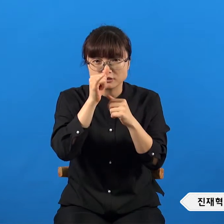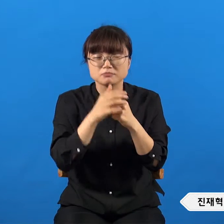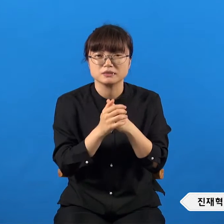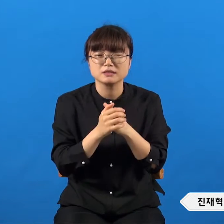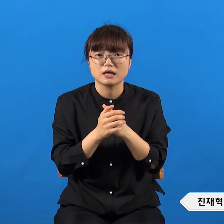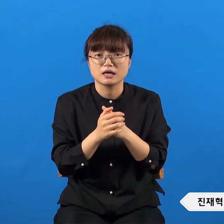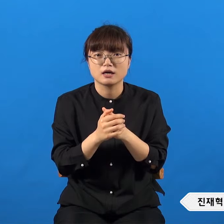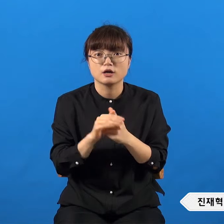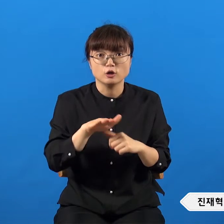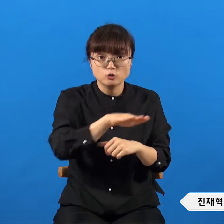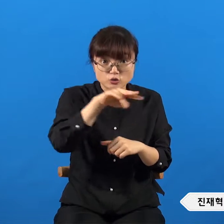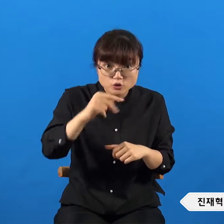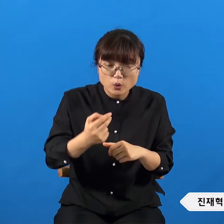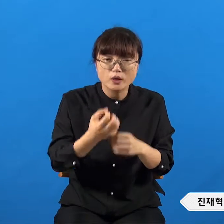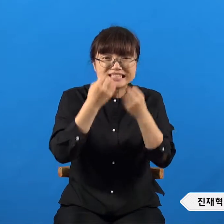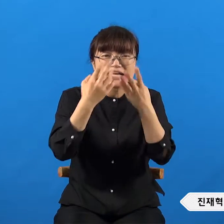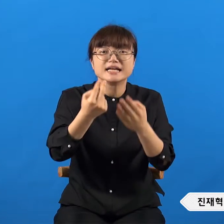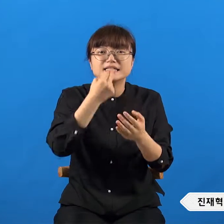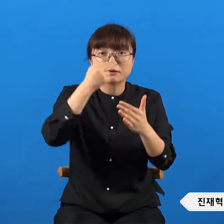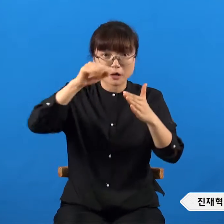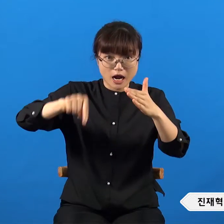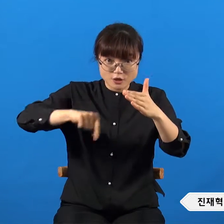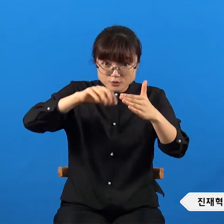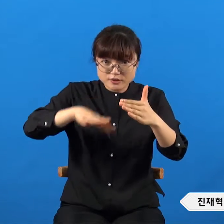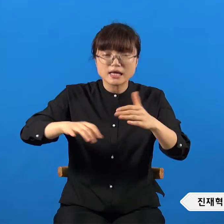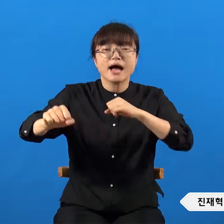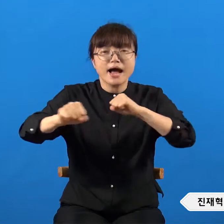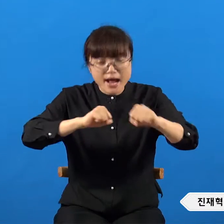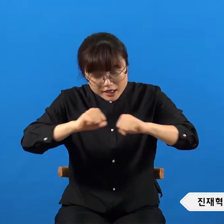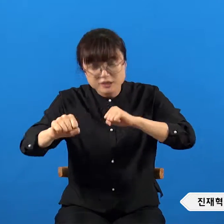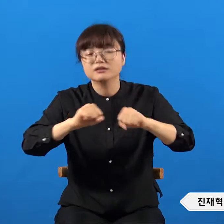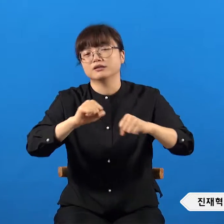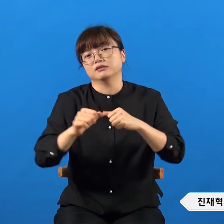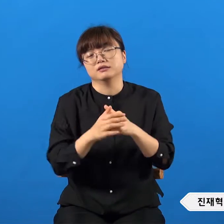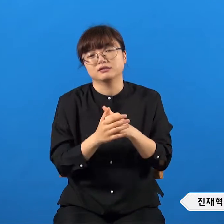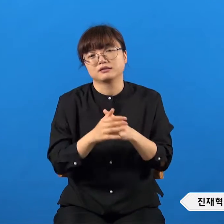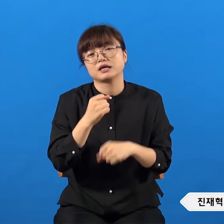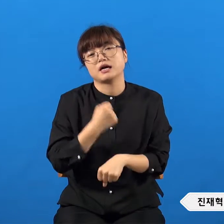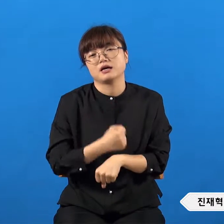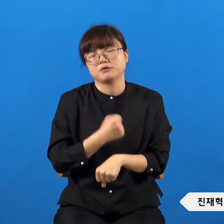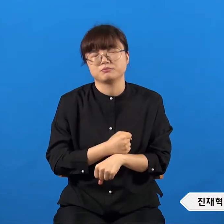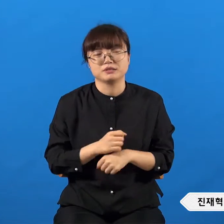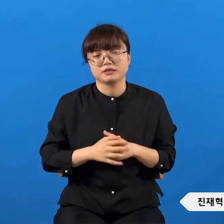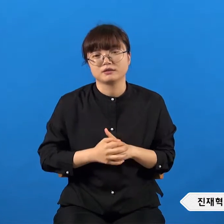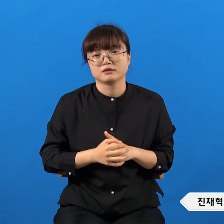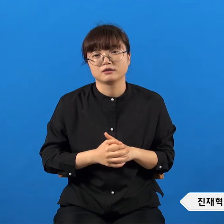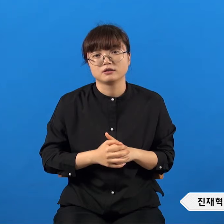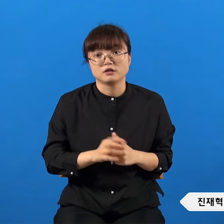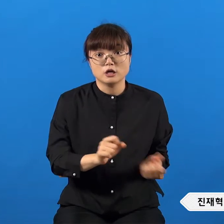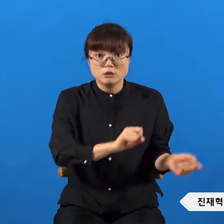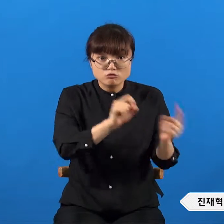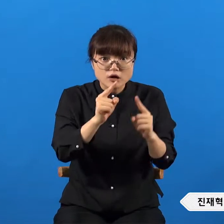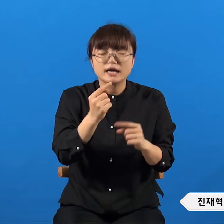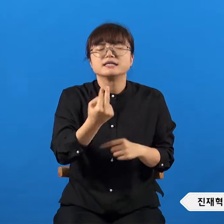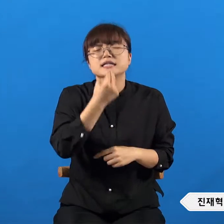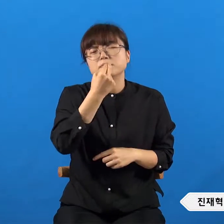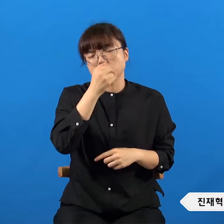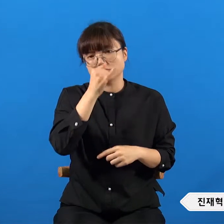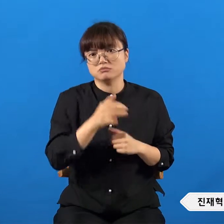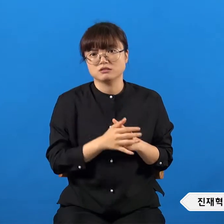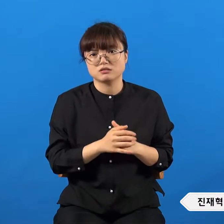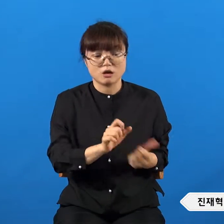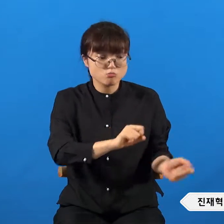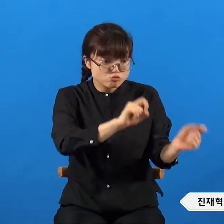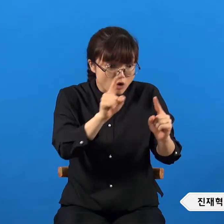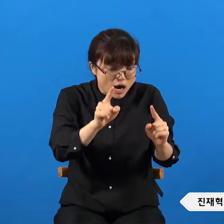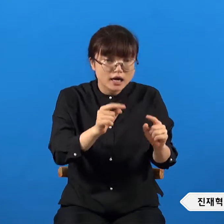말씀합니다. 우리도 새 생명 가운데 행하게 함이라. 부활에는 생명이